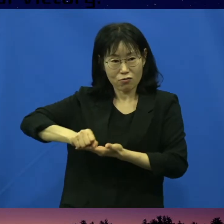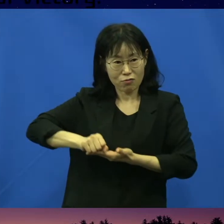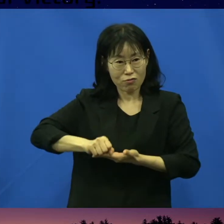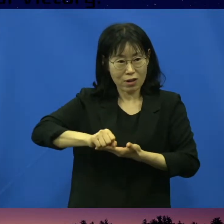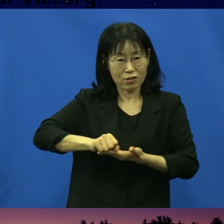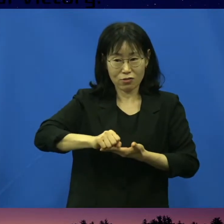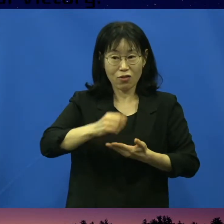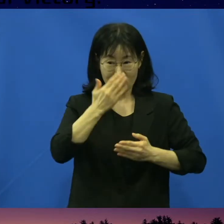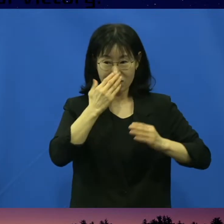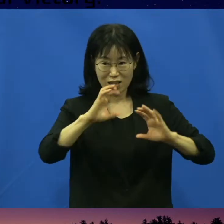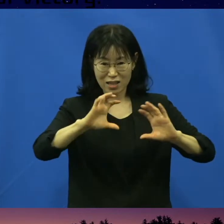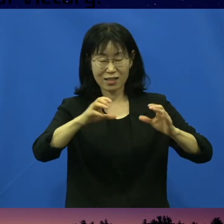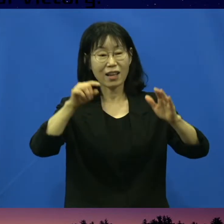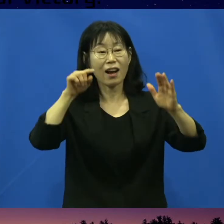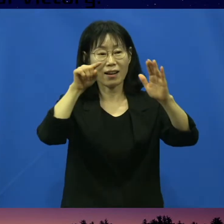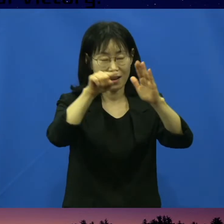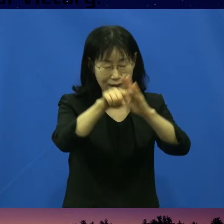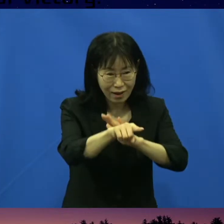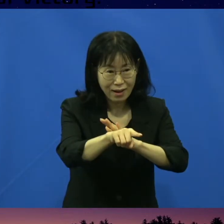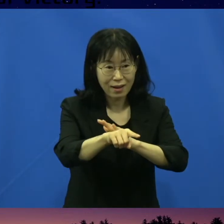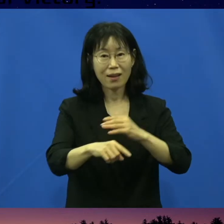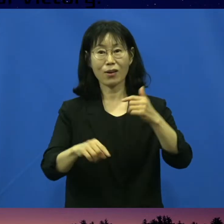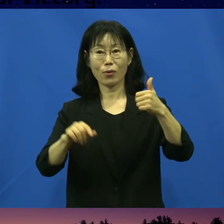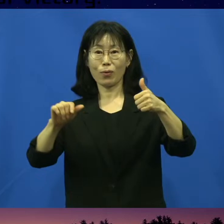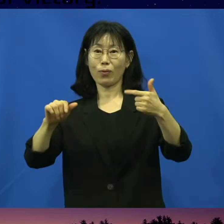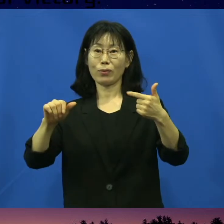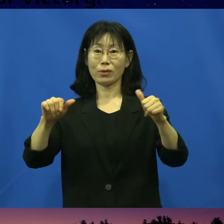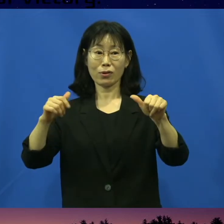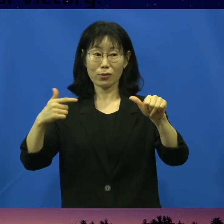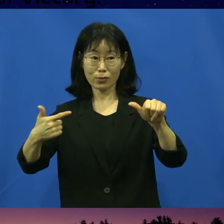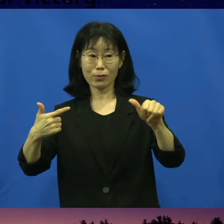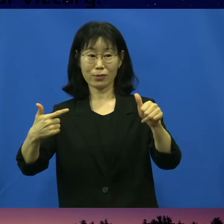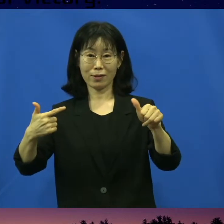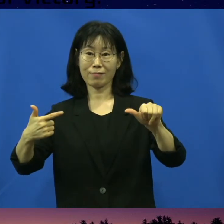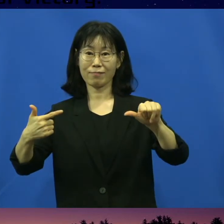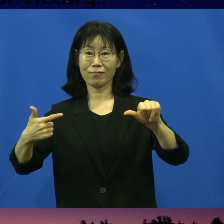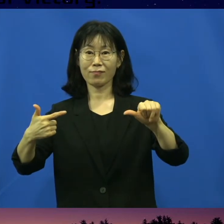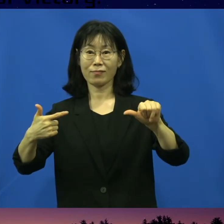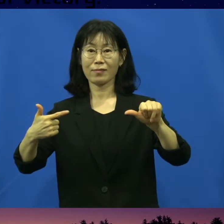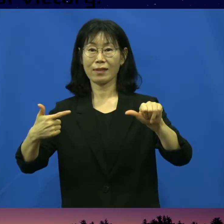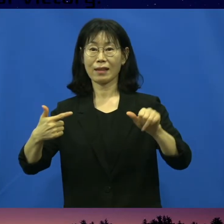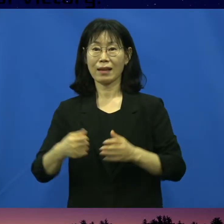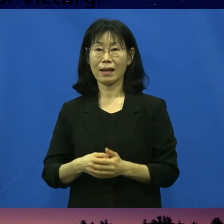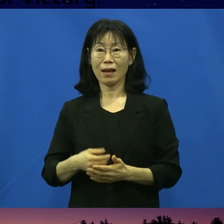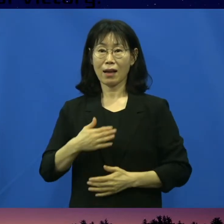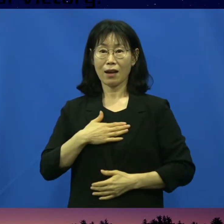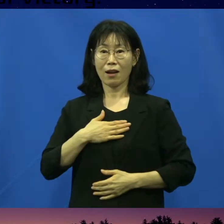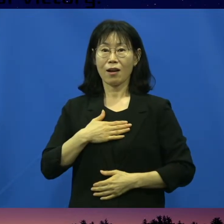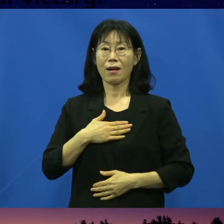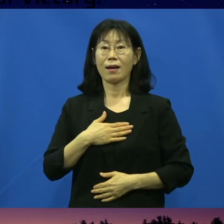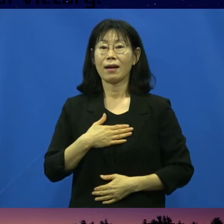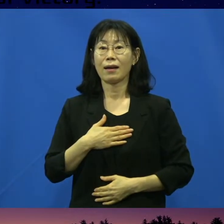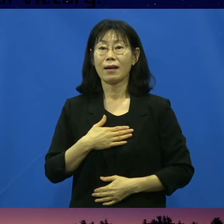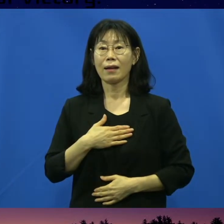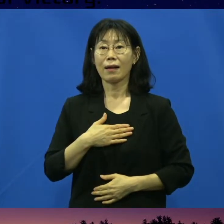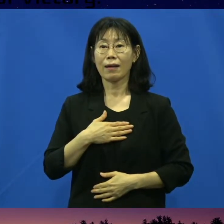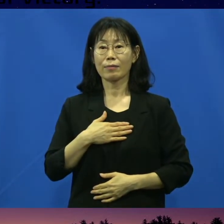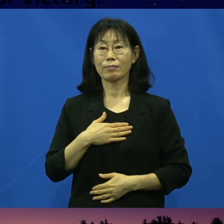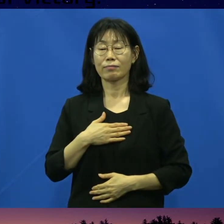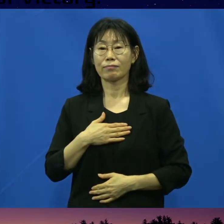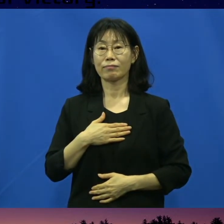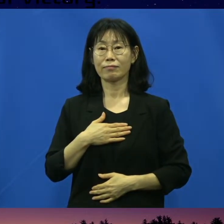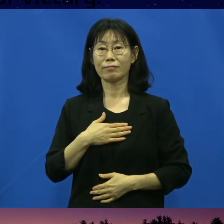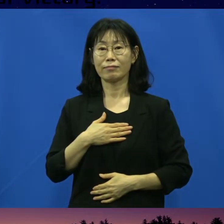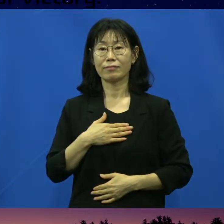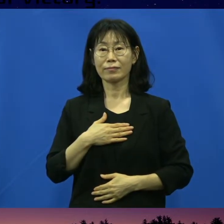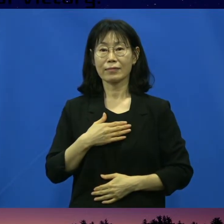답례품을 가지고 갑니다. 6절에 이스라엘 왕이 그거를 전하니 이르시되 내가 내 신하 나아만을 당신에게 보내 이 글이 당신에게